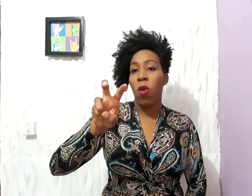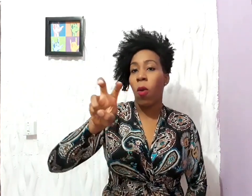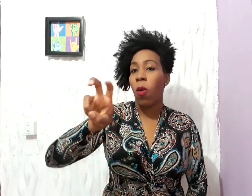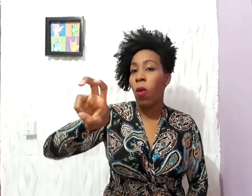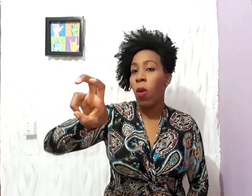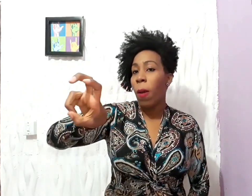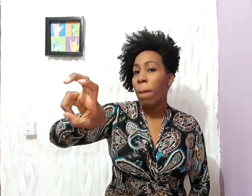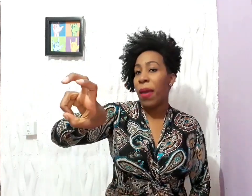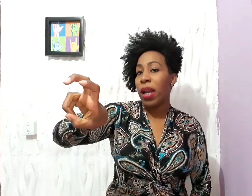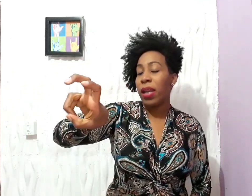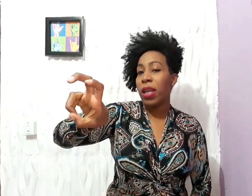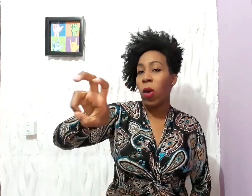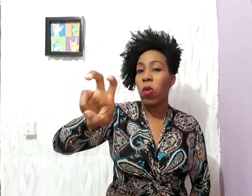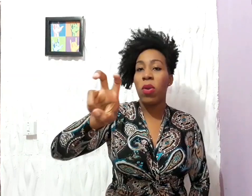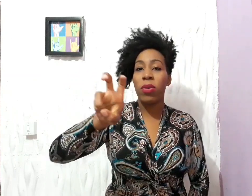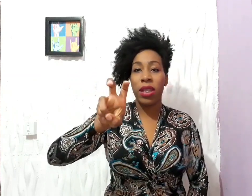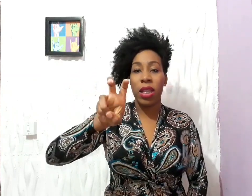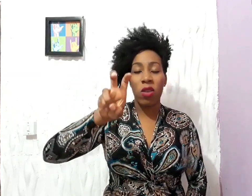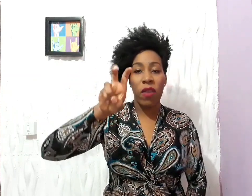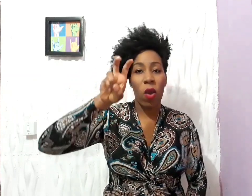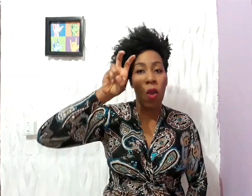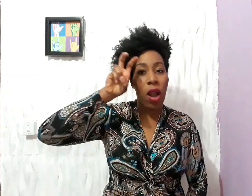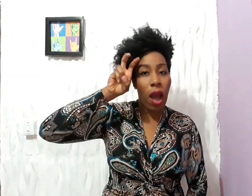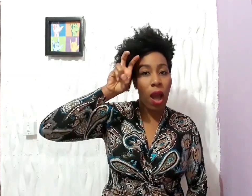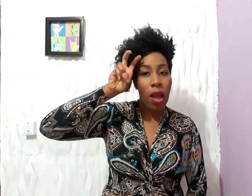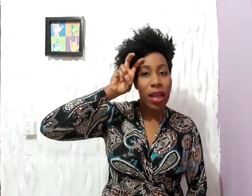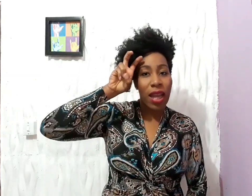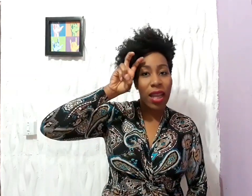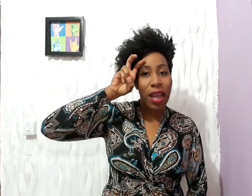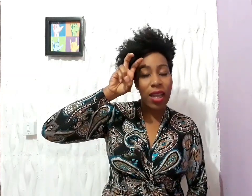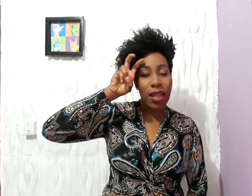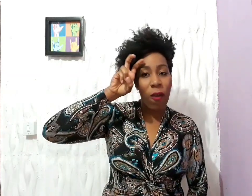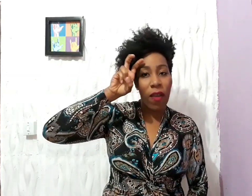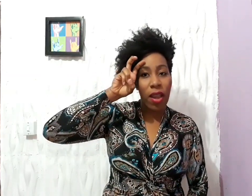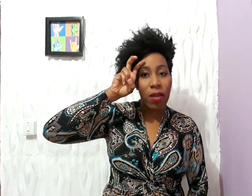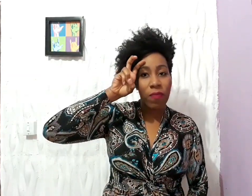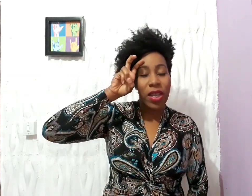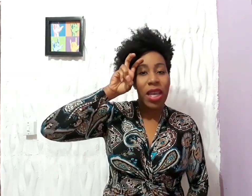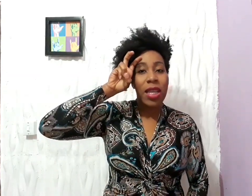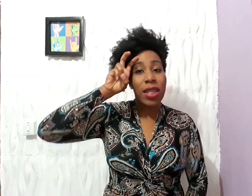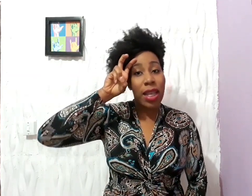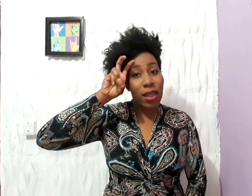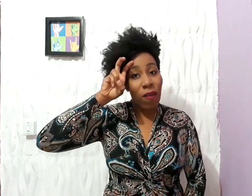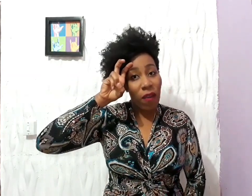5, ó. Pega aqui, ó, o número 5 e vai colocar quinta-feira.